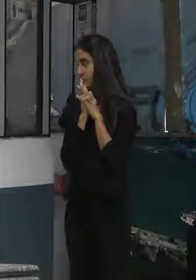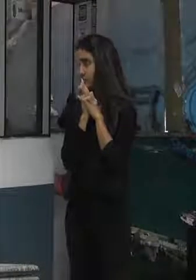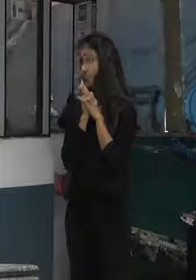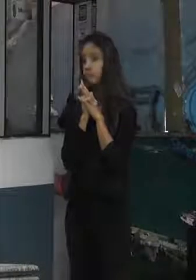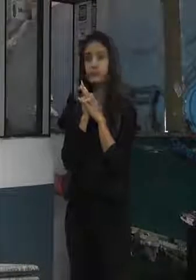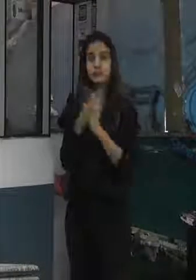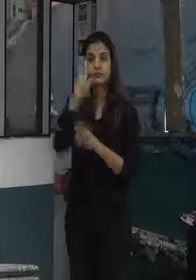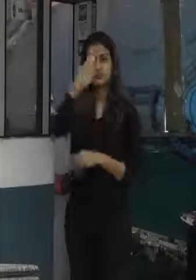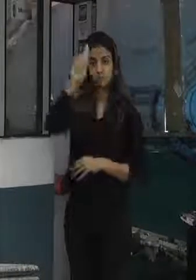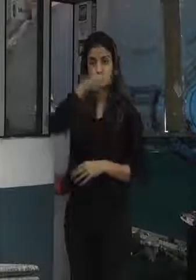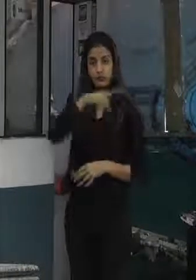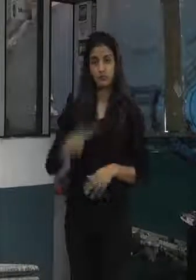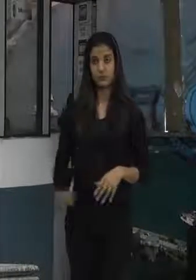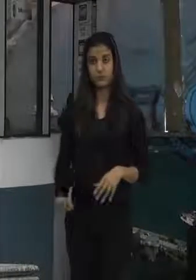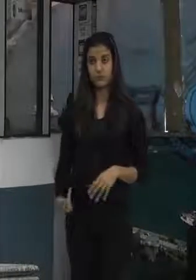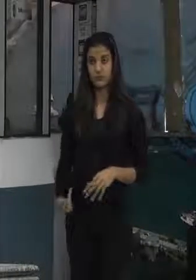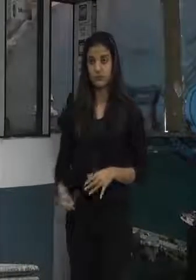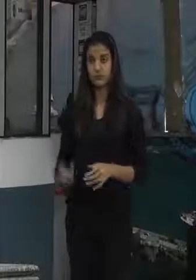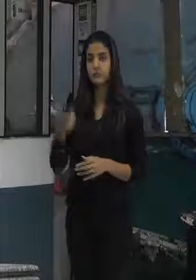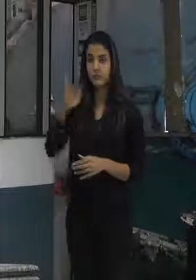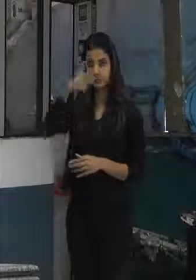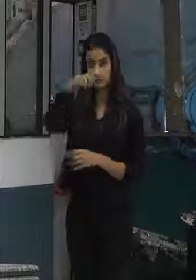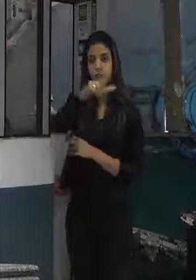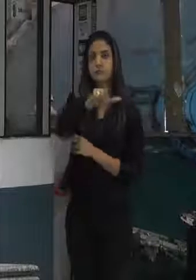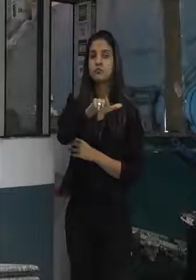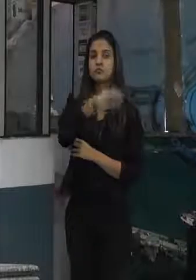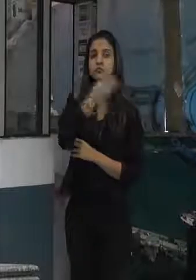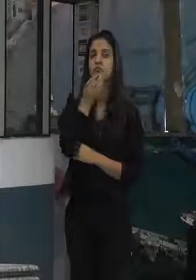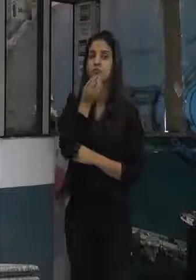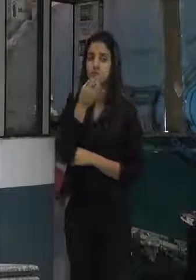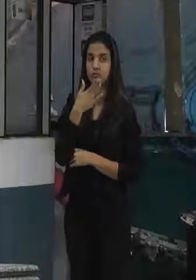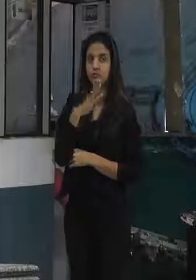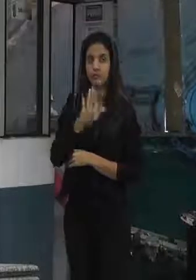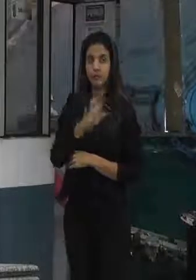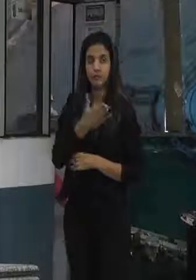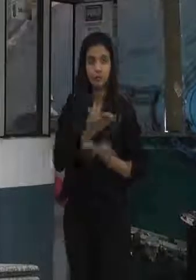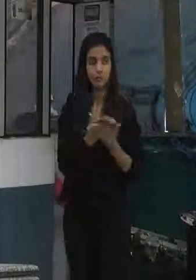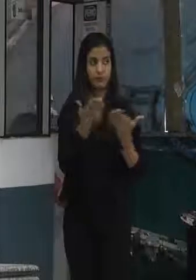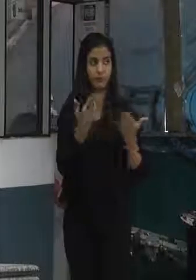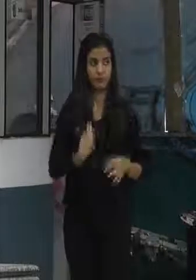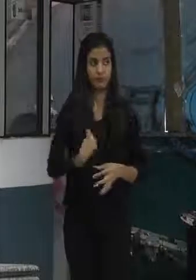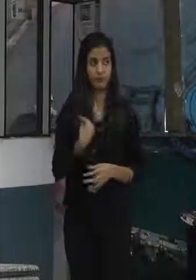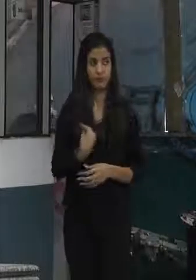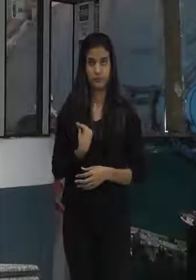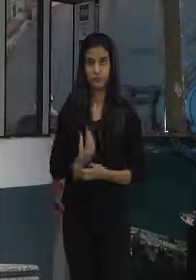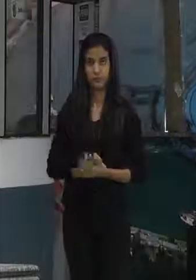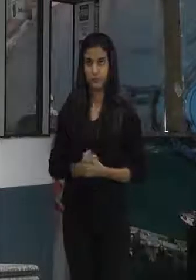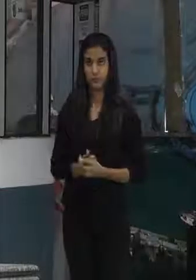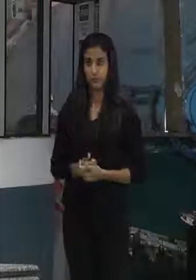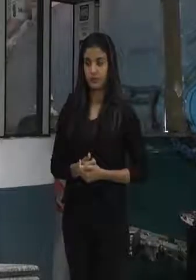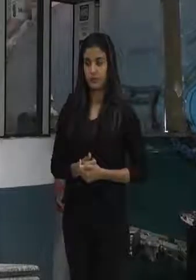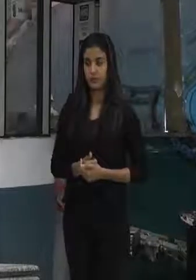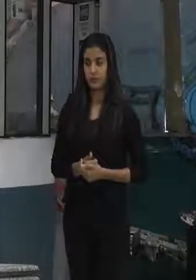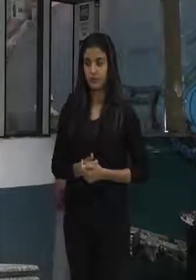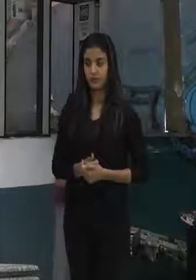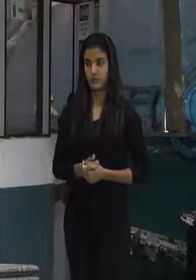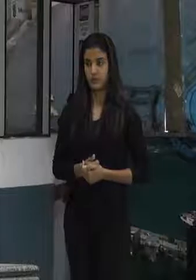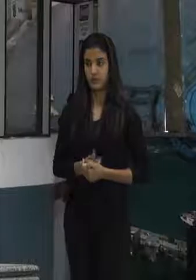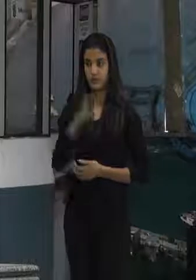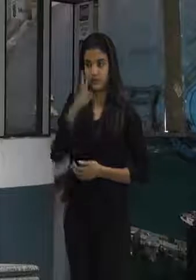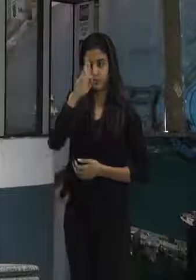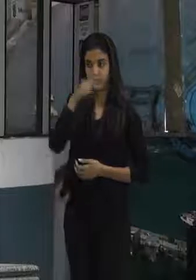Senhor presidente, novamente saúdo a todos os presentes. Senhor presidente,